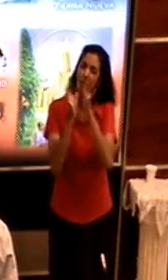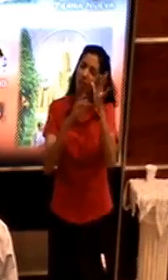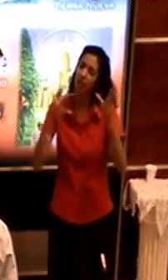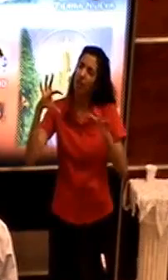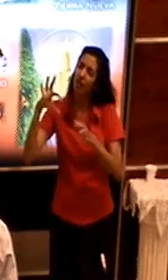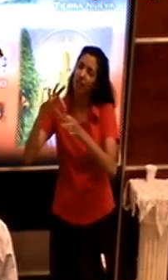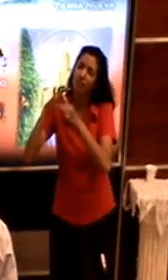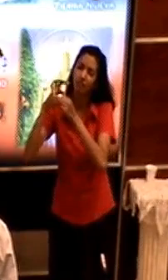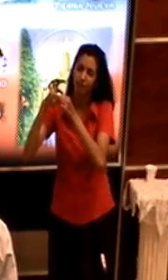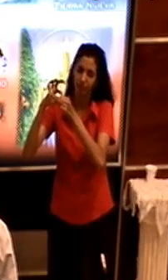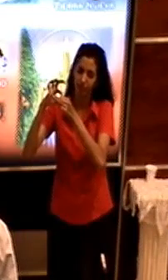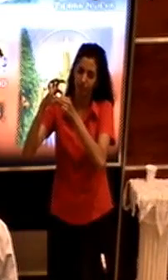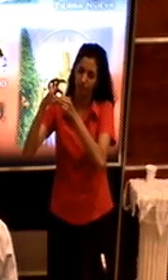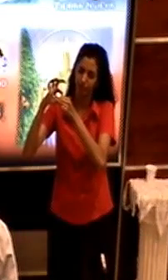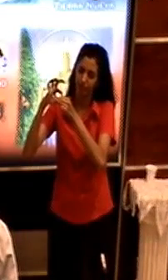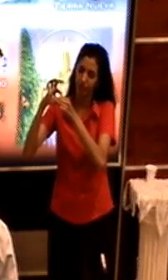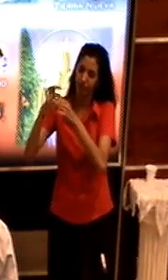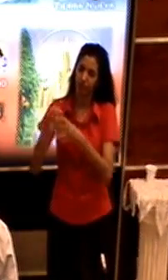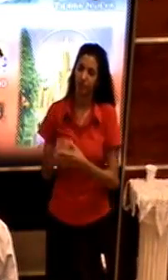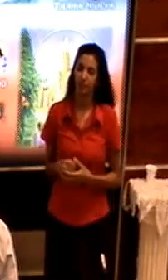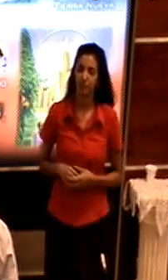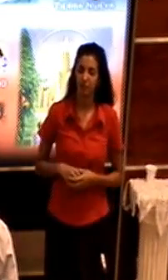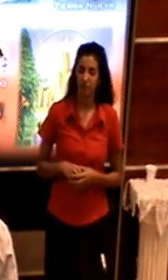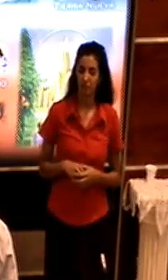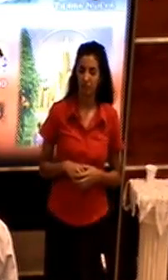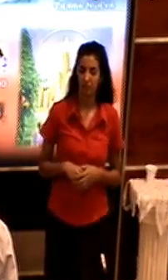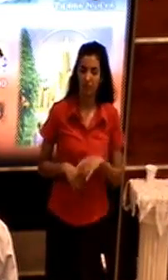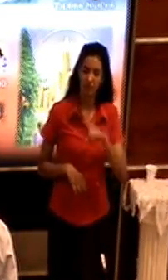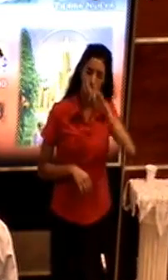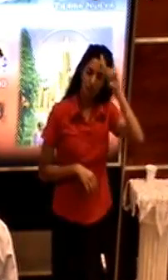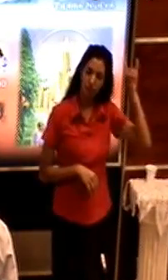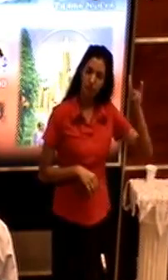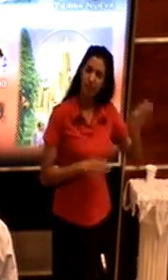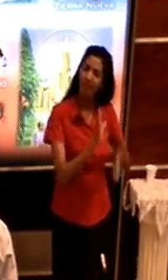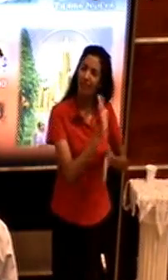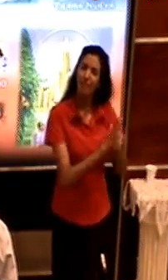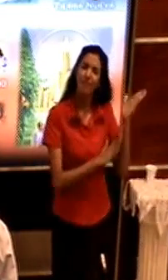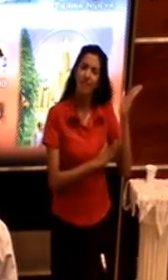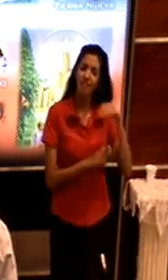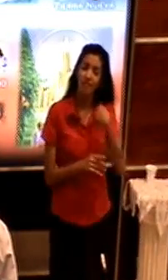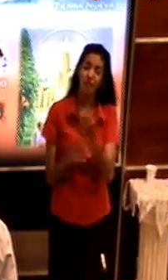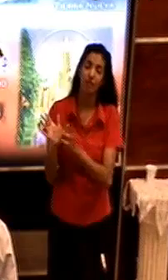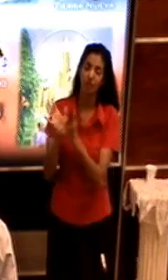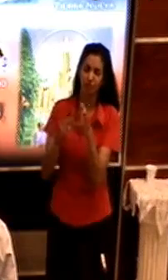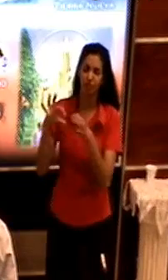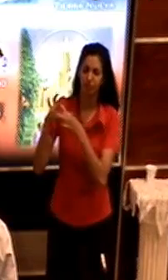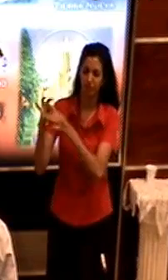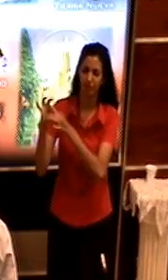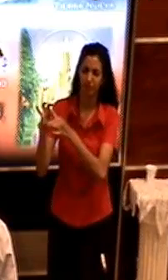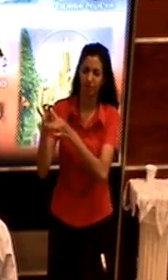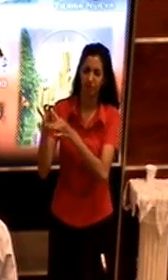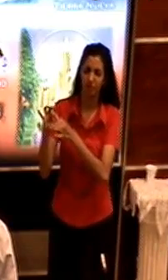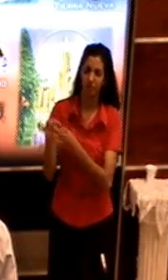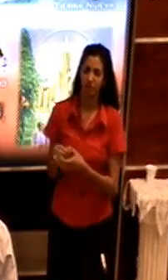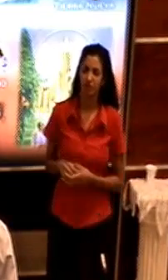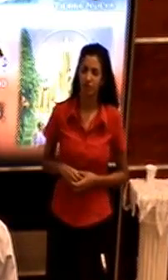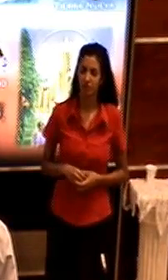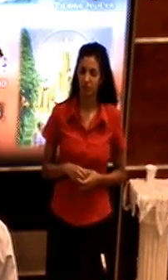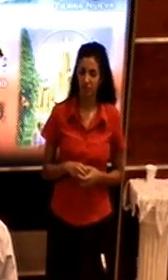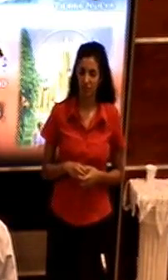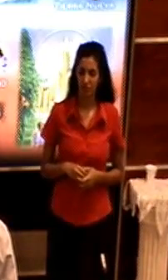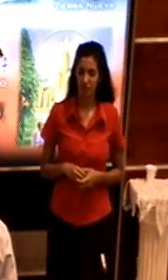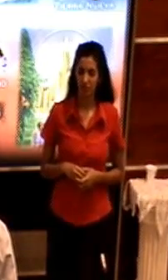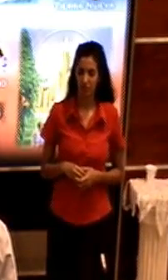tu poder, para que los demonios tengan que huir de nosotros, oh Señor.